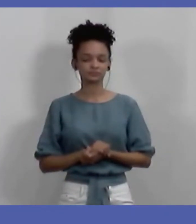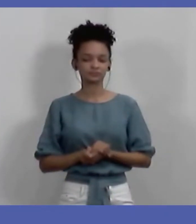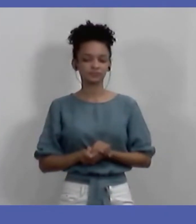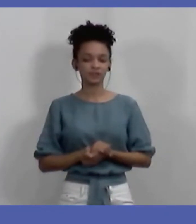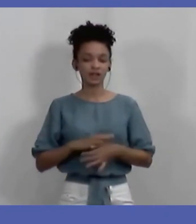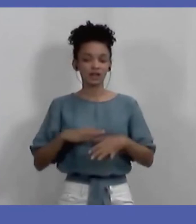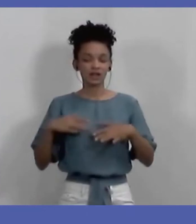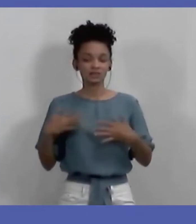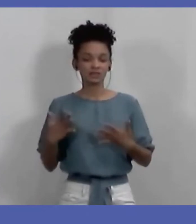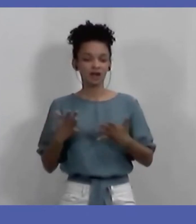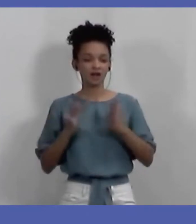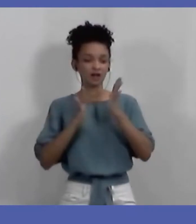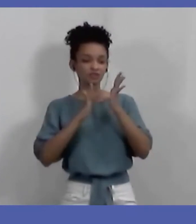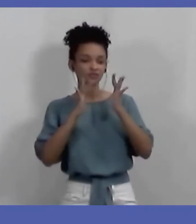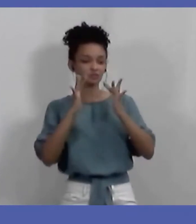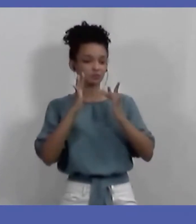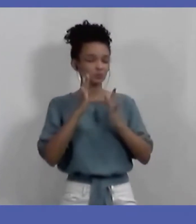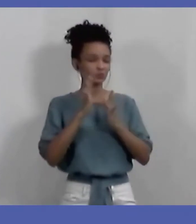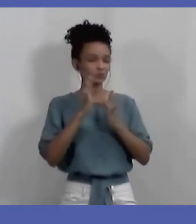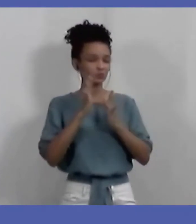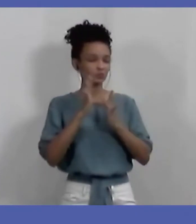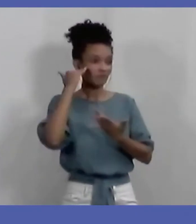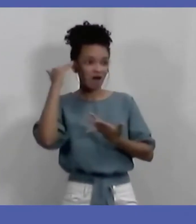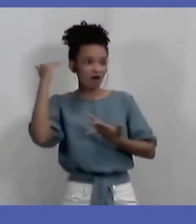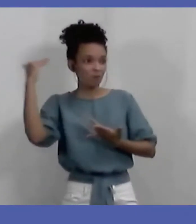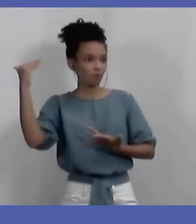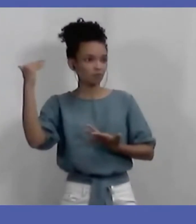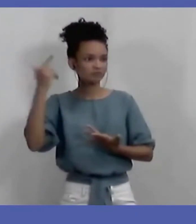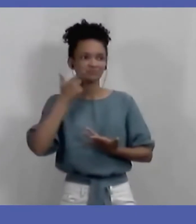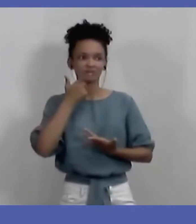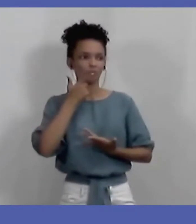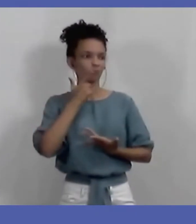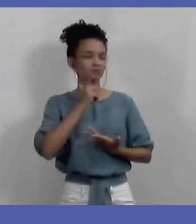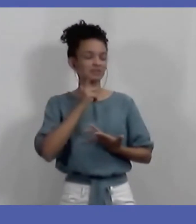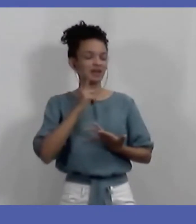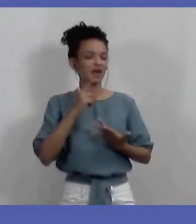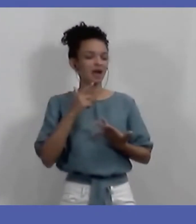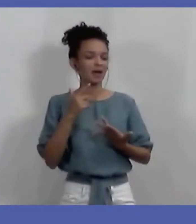em qualquer cidade. Oh, Senhor Jesus.